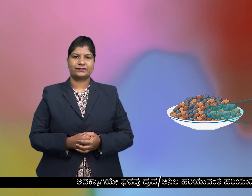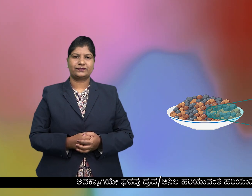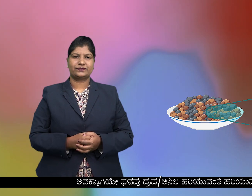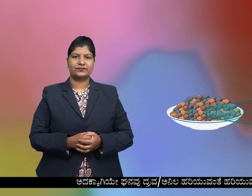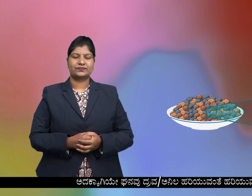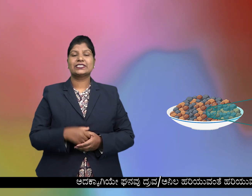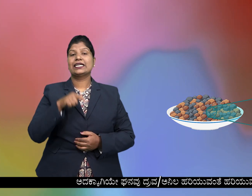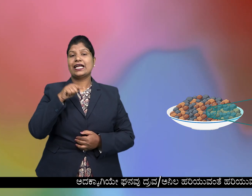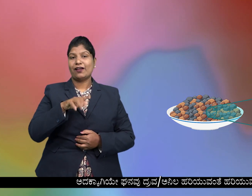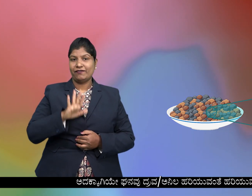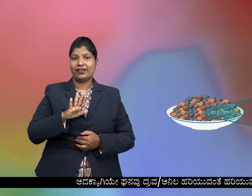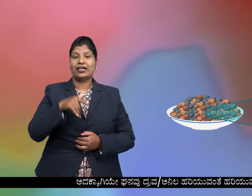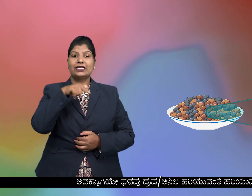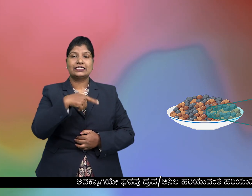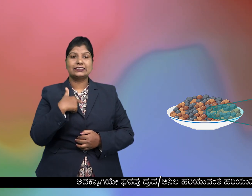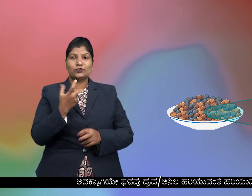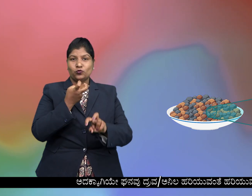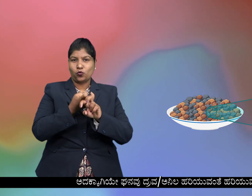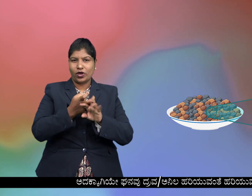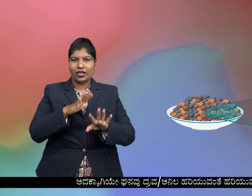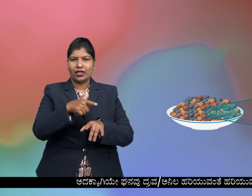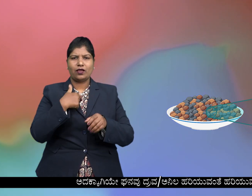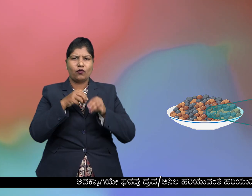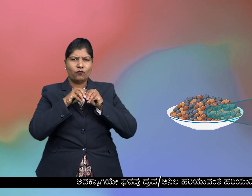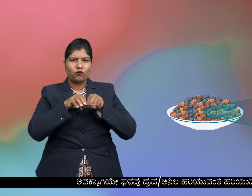ಅದಕ್ಕಾಗಿಯೇ ಘನವು ದ್ರವ ಅನಿಲದಂತೆ ಹರಿಯುವಂತೆ ಹರಿಯುವುದಿಲ್ಲ.